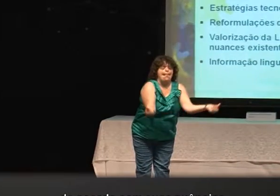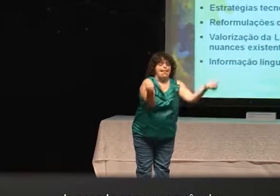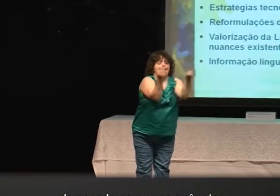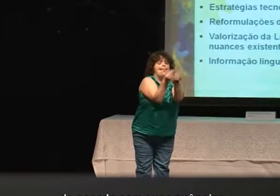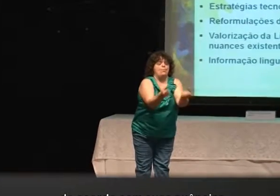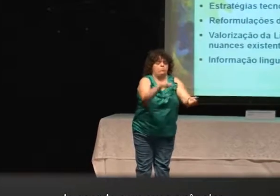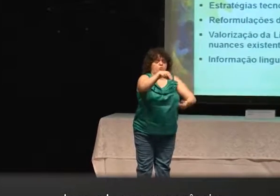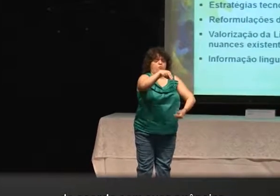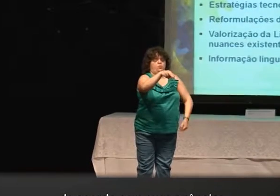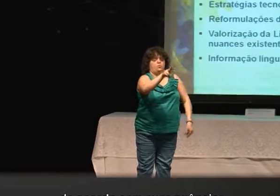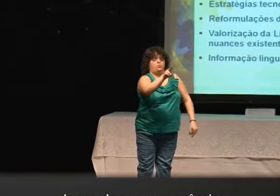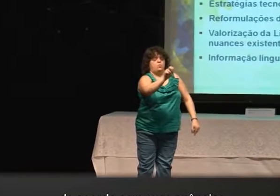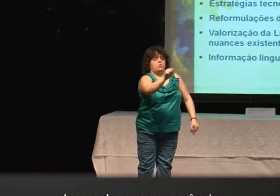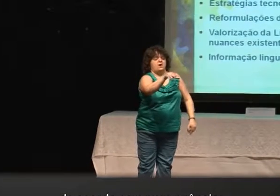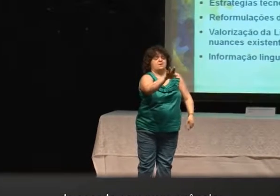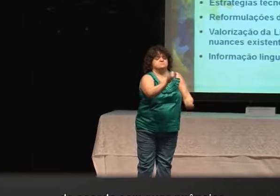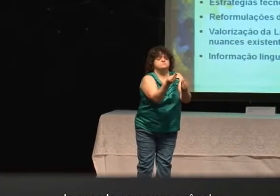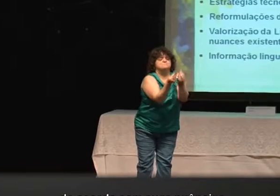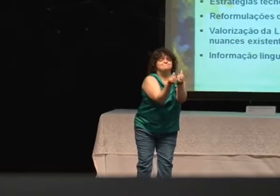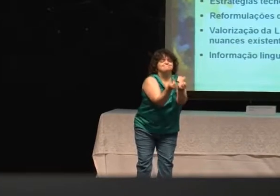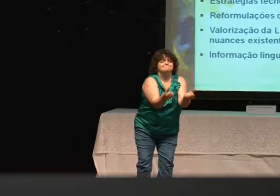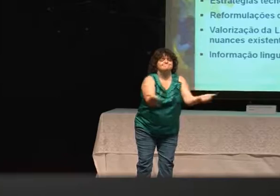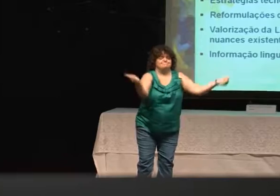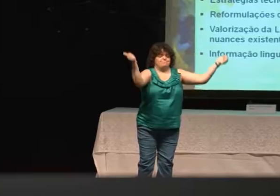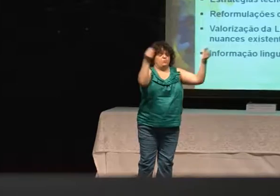de acordo com as suas nuances.